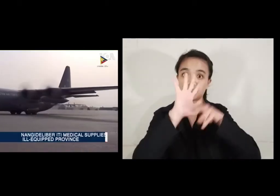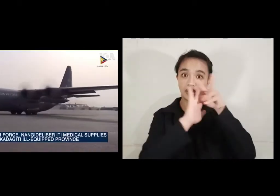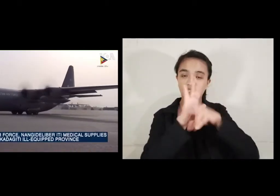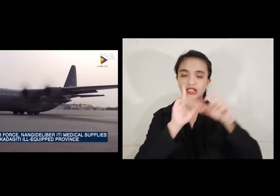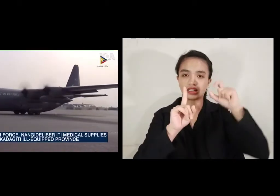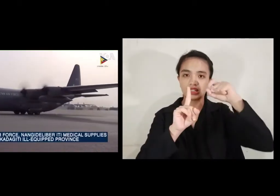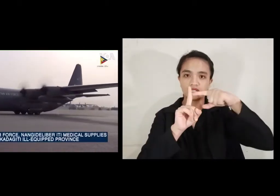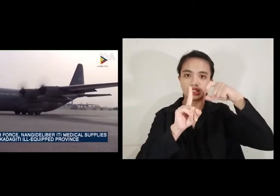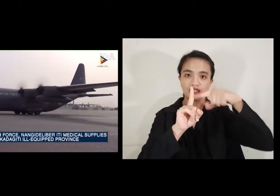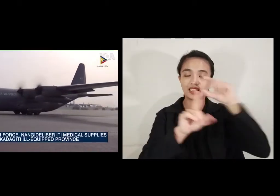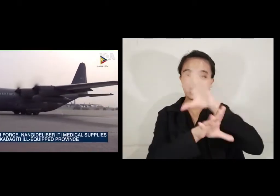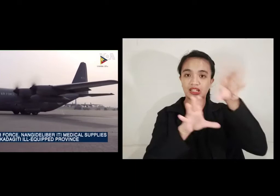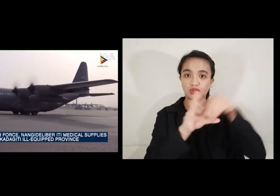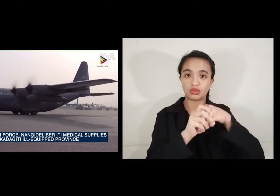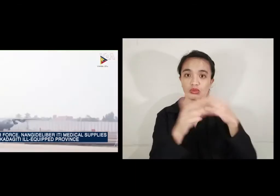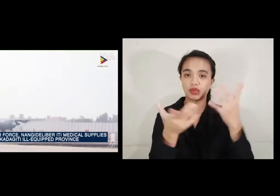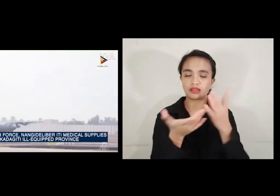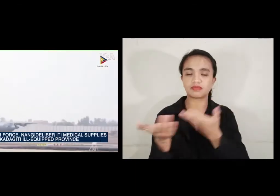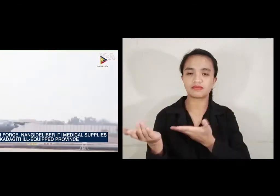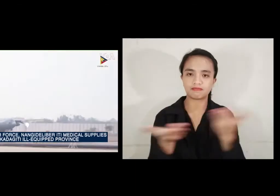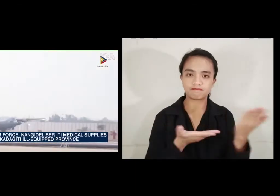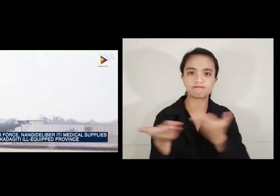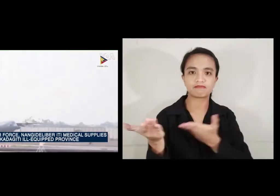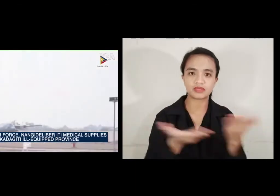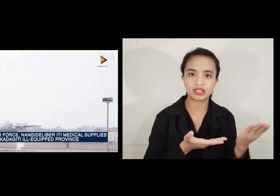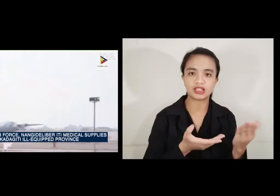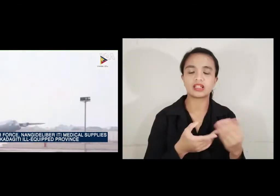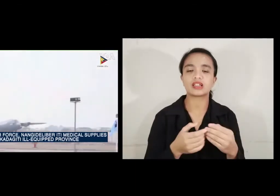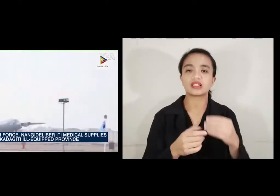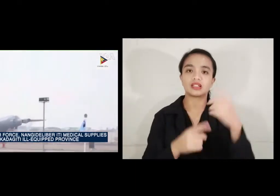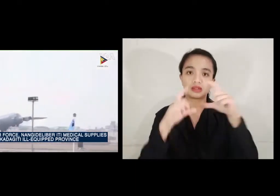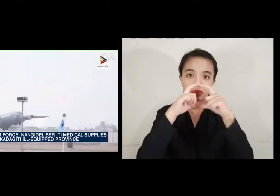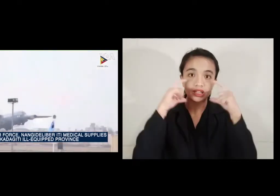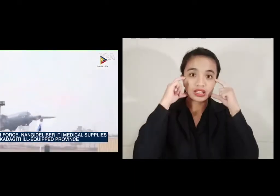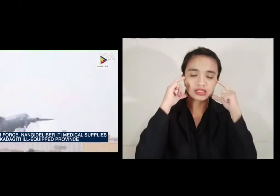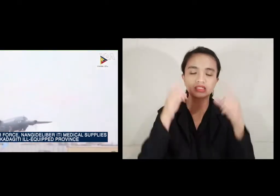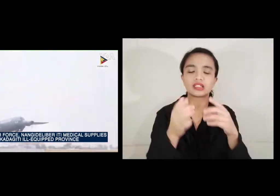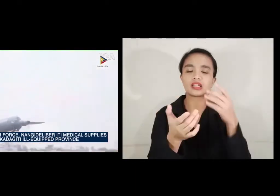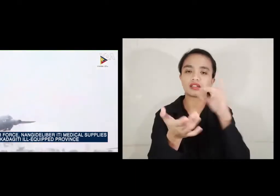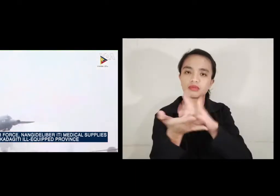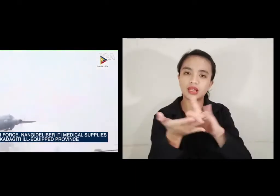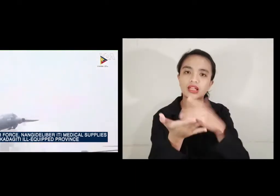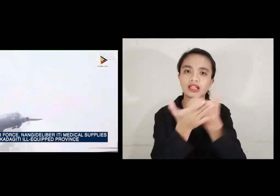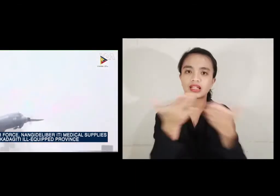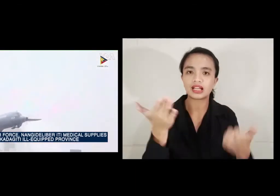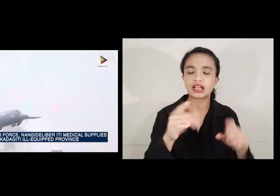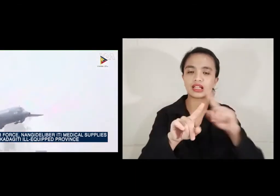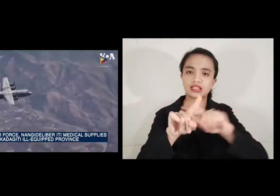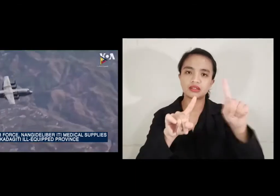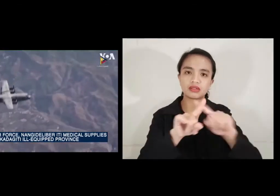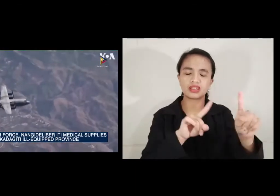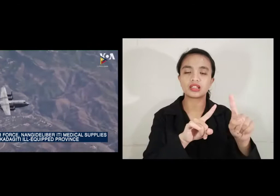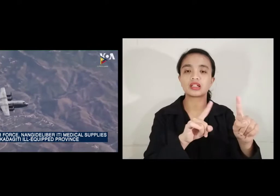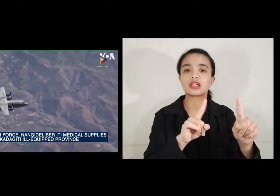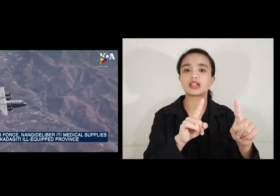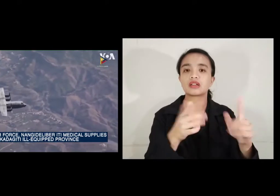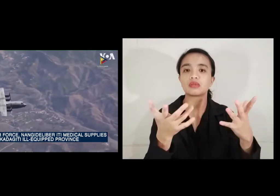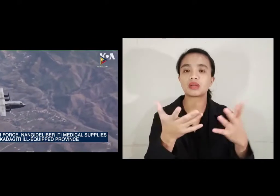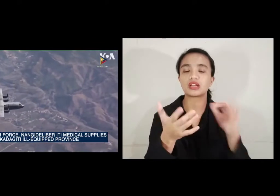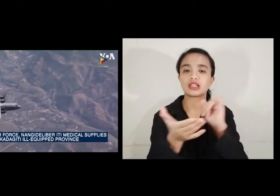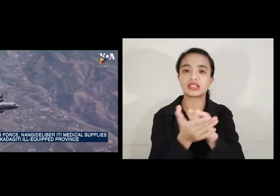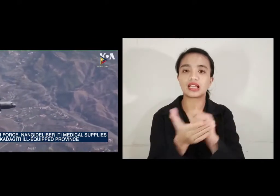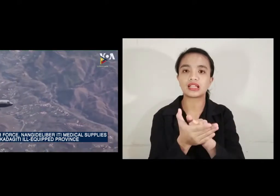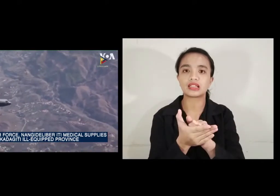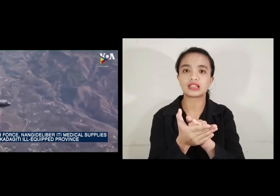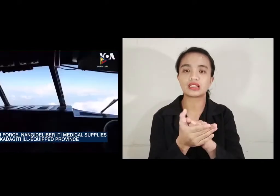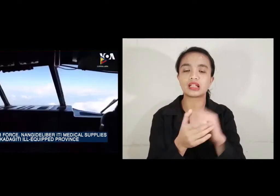Pakistan Air Force mainayag iti shipment ti medical equipment, masks, ken testing kits kadagiti ill-equipped sa Jai Balochistan, may sa